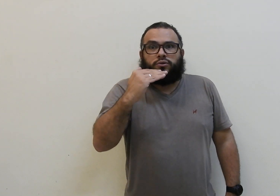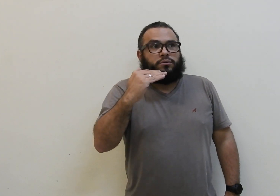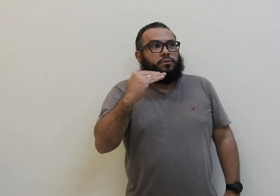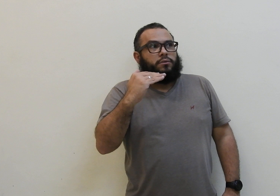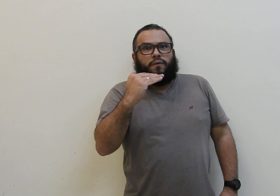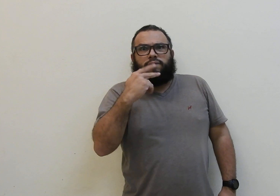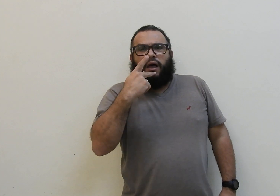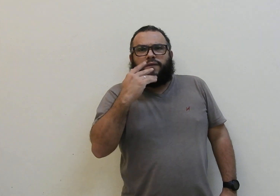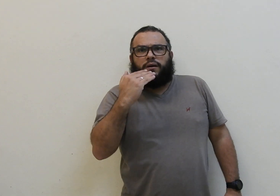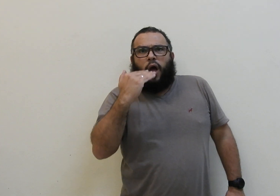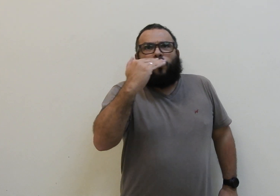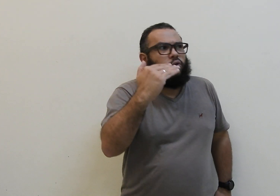cada vez mais seu tom de voz.